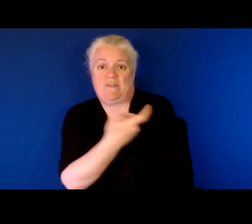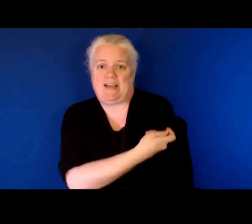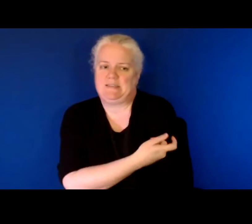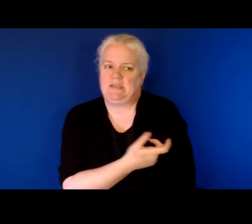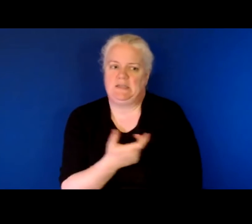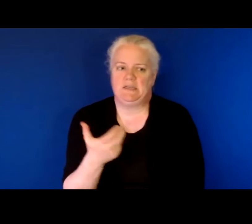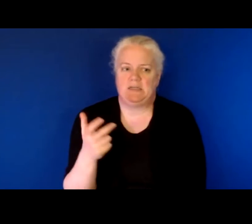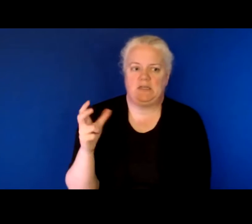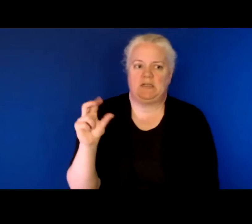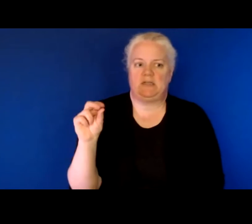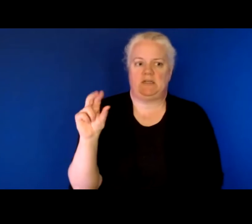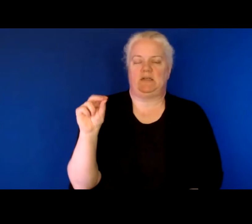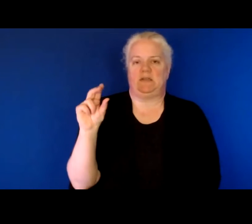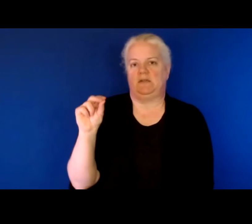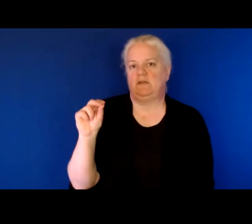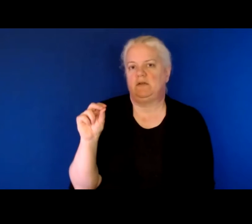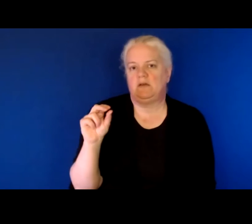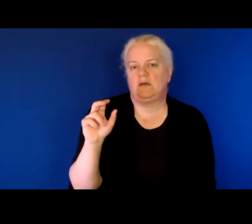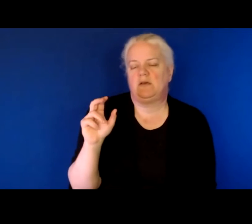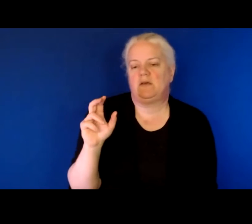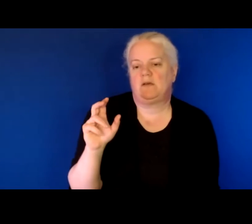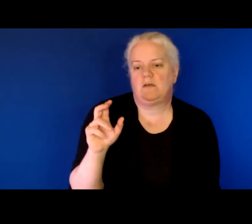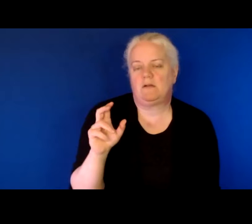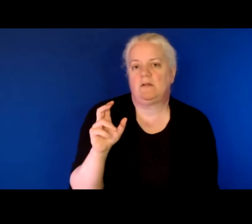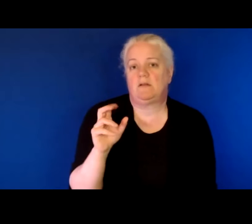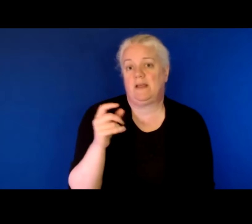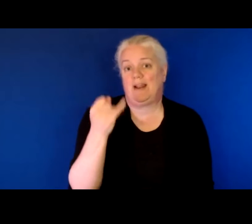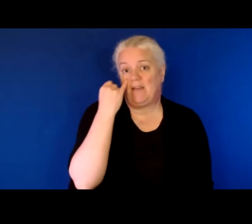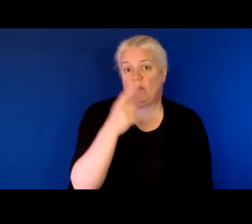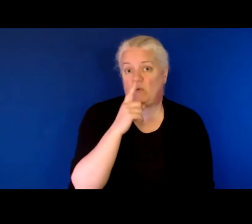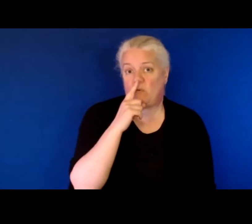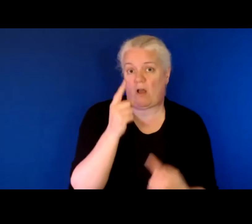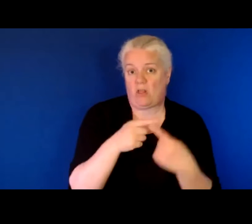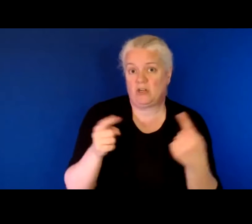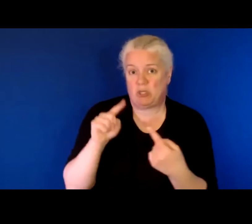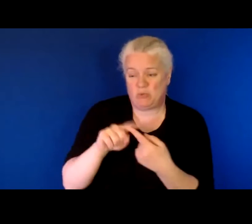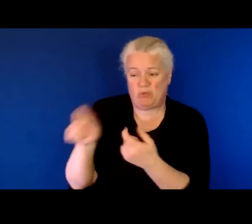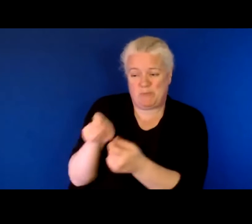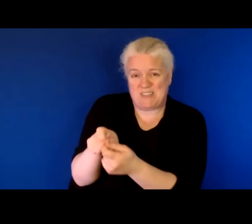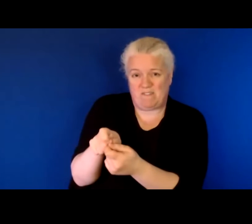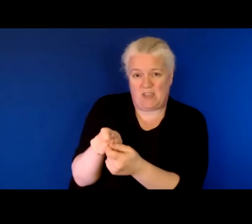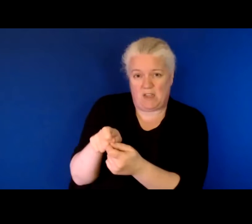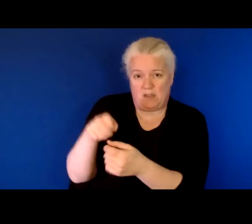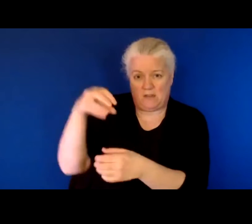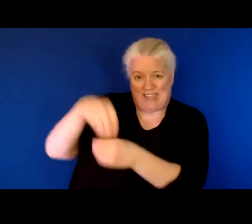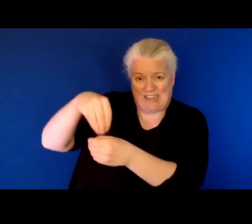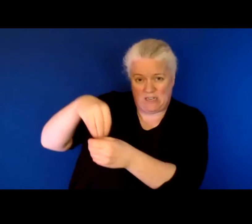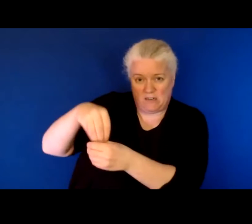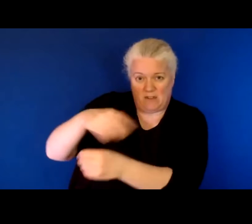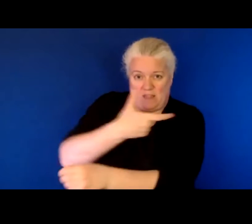一种比较大的一种反应是因为敏感产生的。